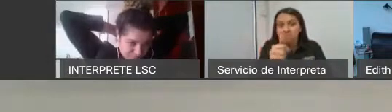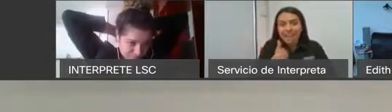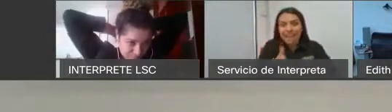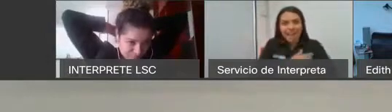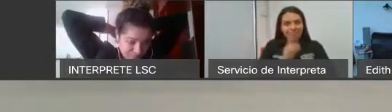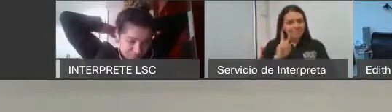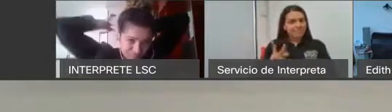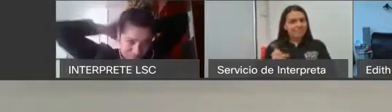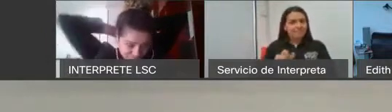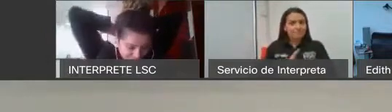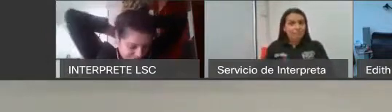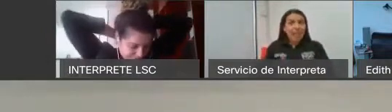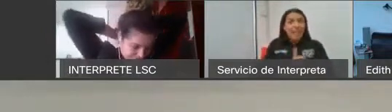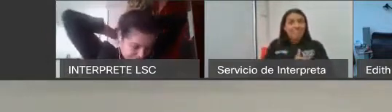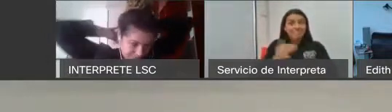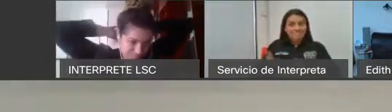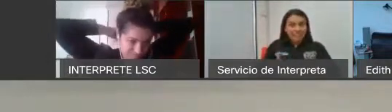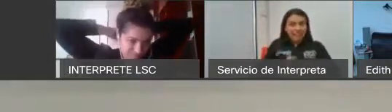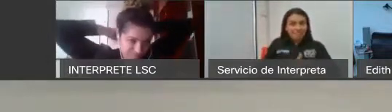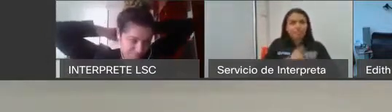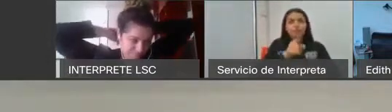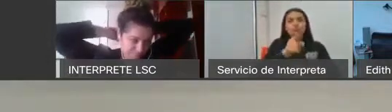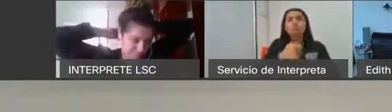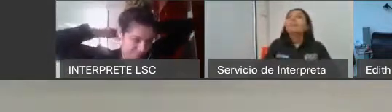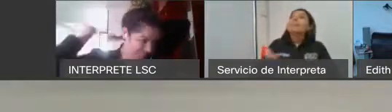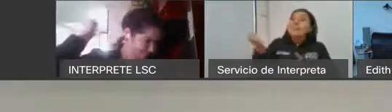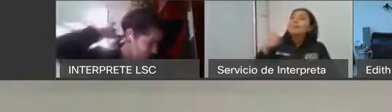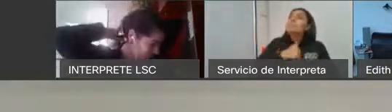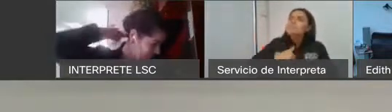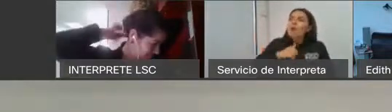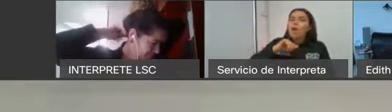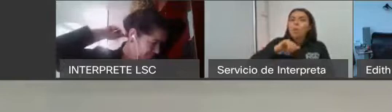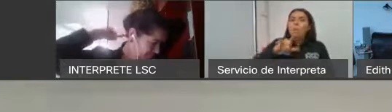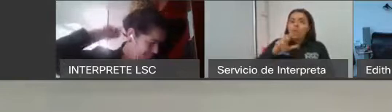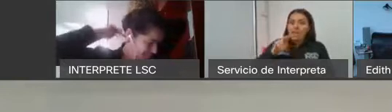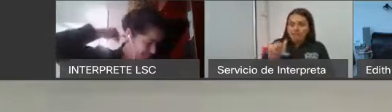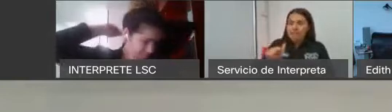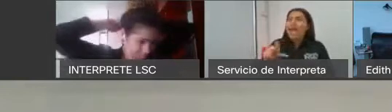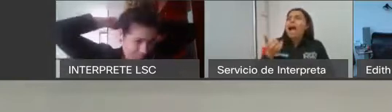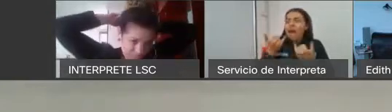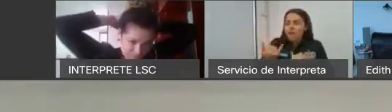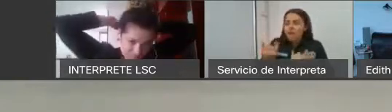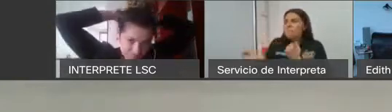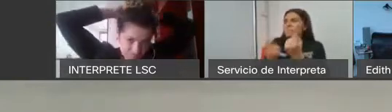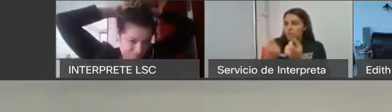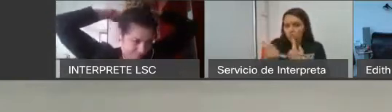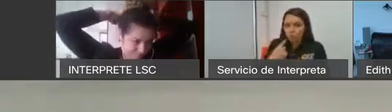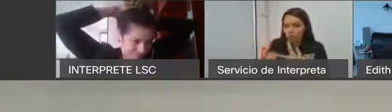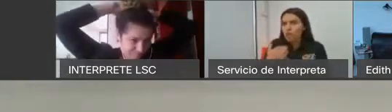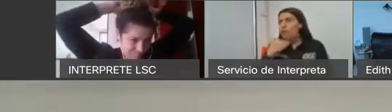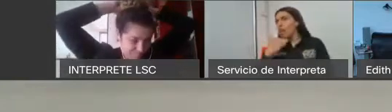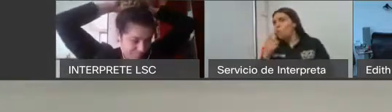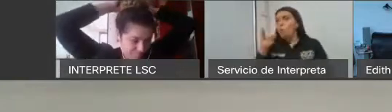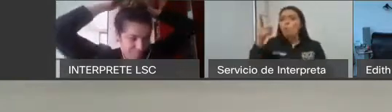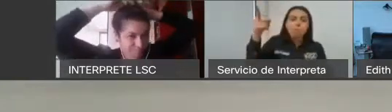del conversatorio para que me des el paso. Me digas, Juliana, por favor, pásame las preguntas que estén haciendo